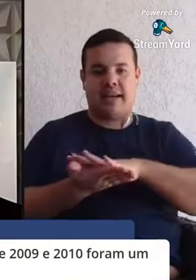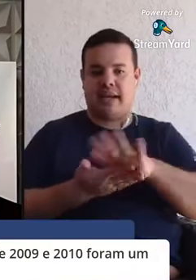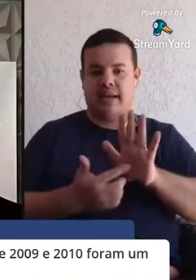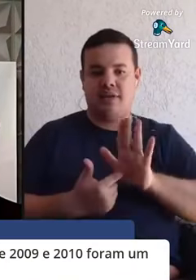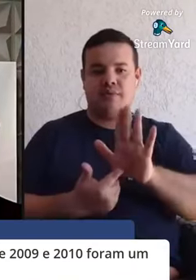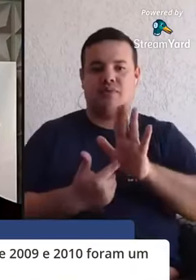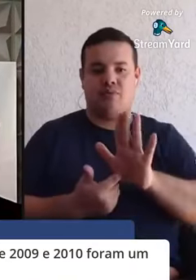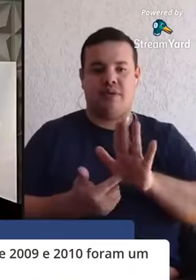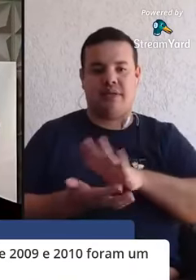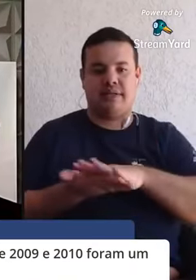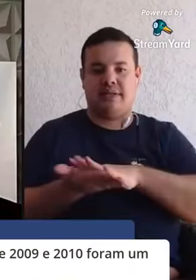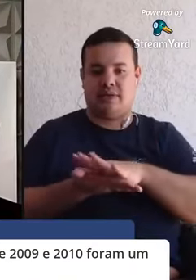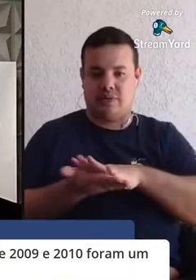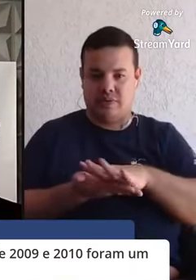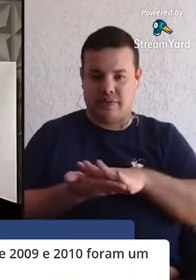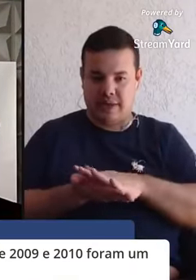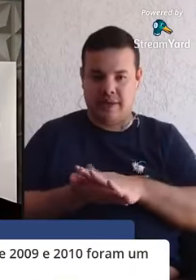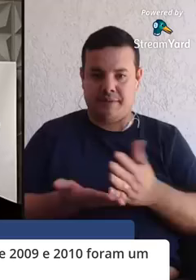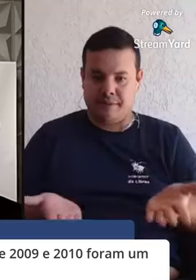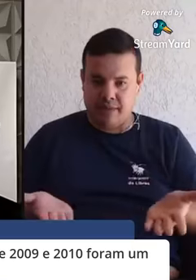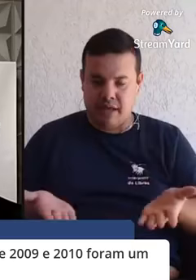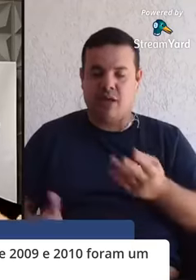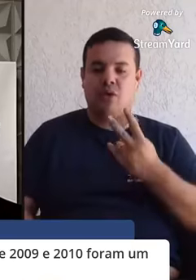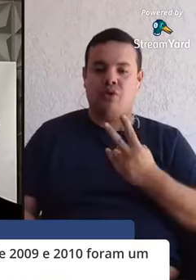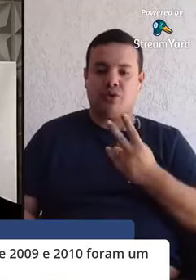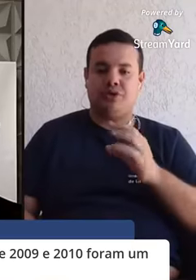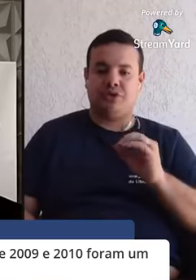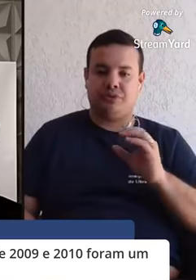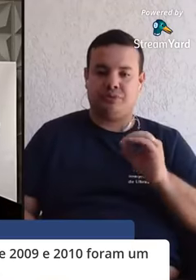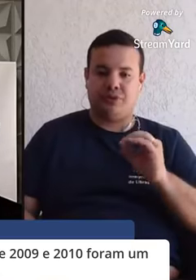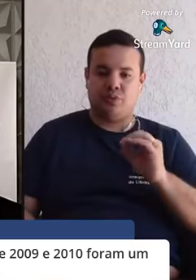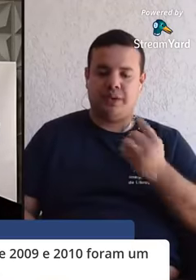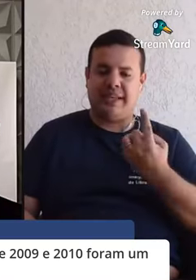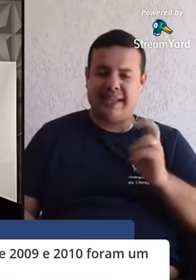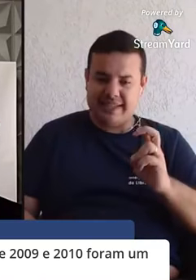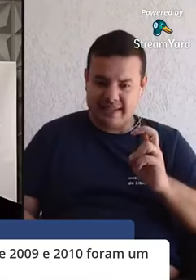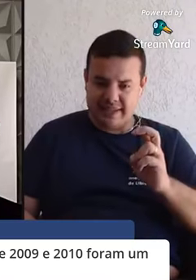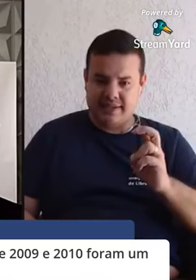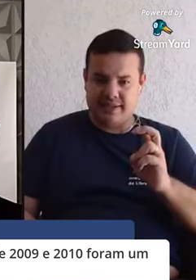feira. Aí, a partir de então, em 2015, eu acabei